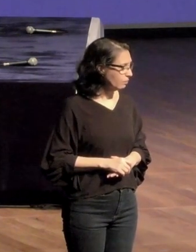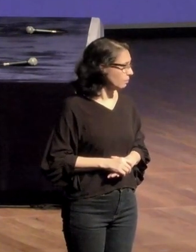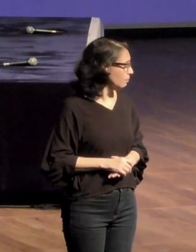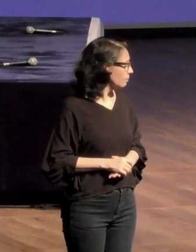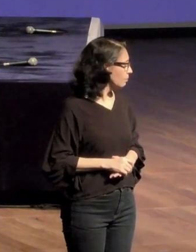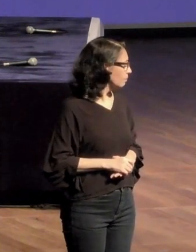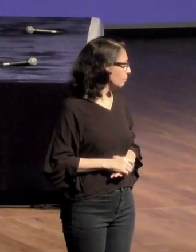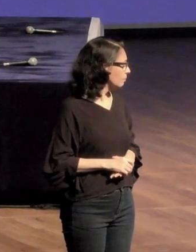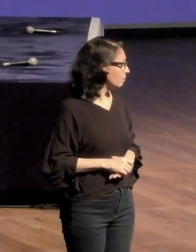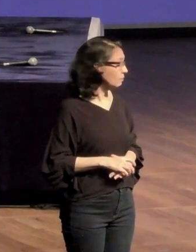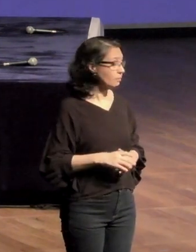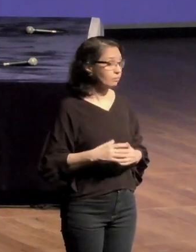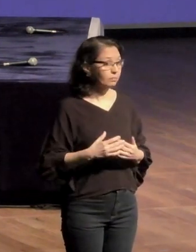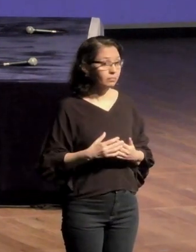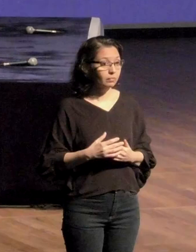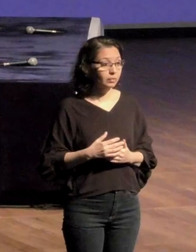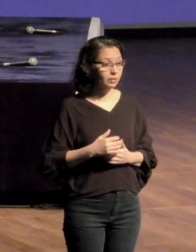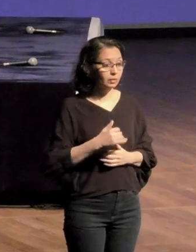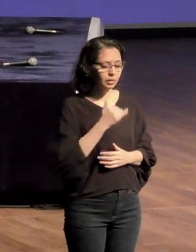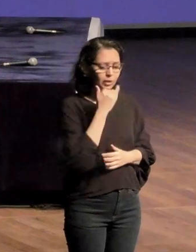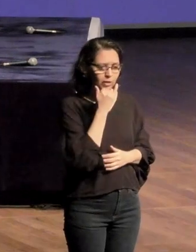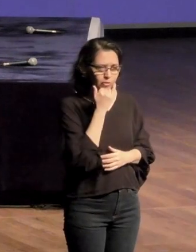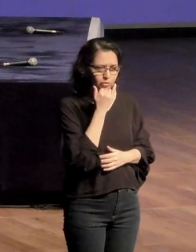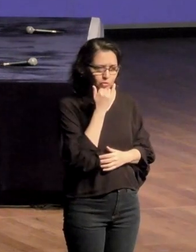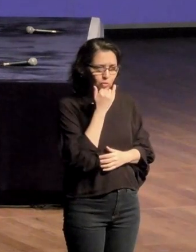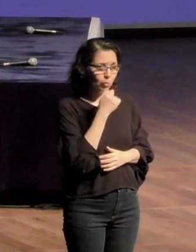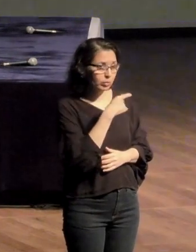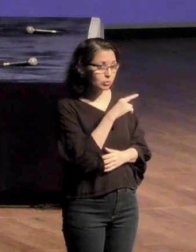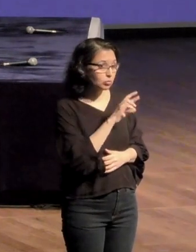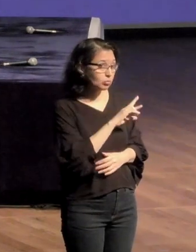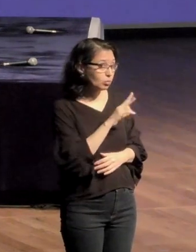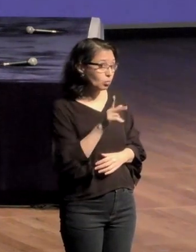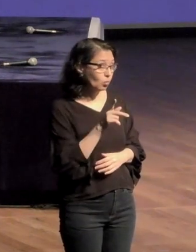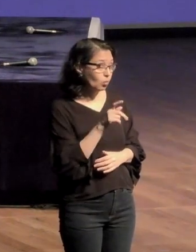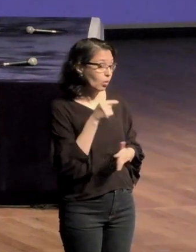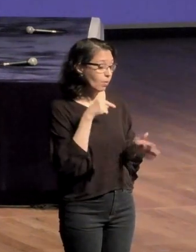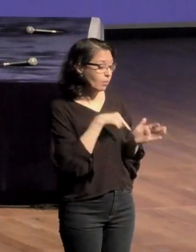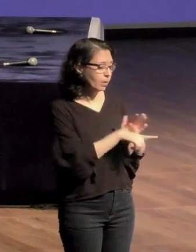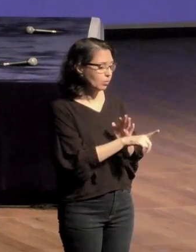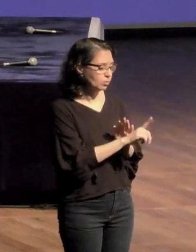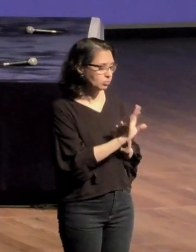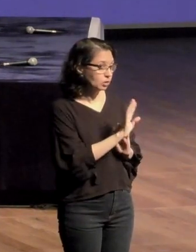Ah entendi porque do jeito que a gente está lendo Pergunta aí eu falei eu não entendi